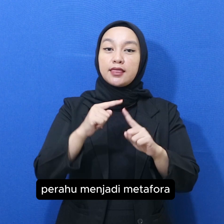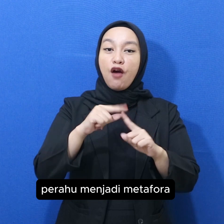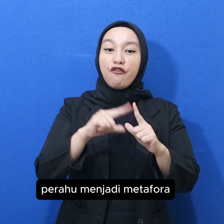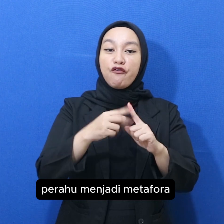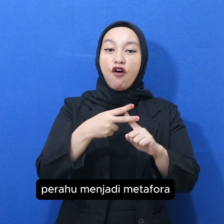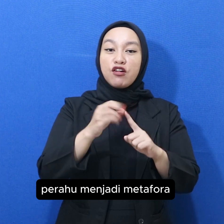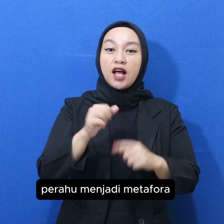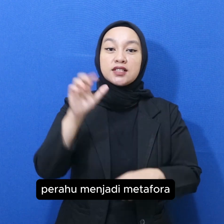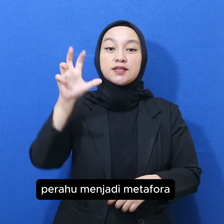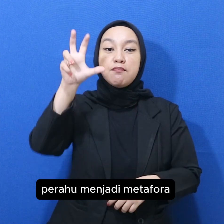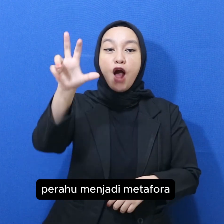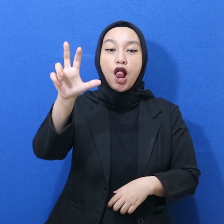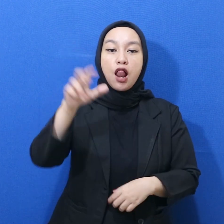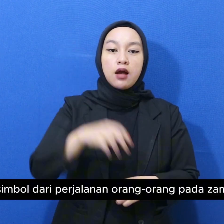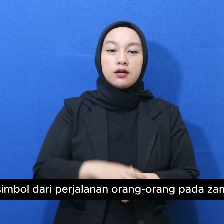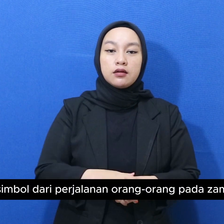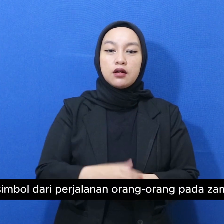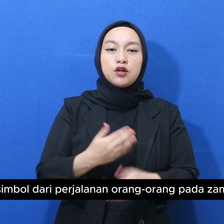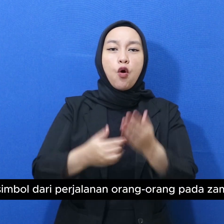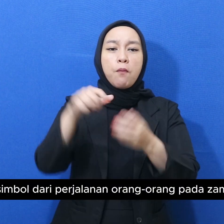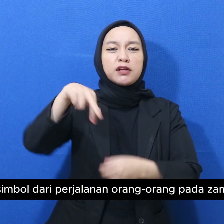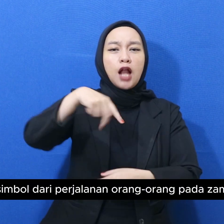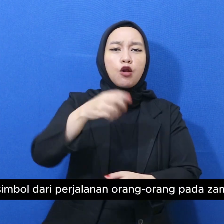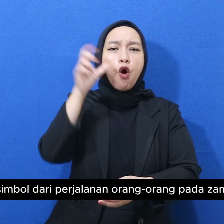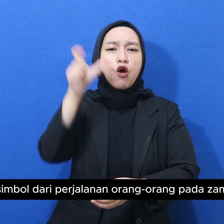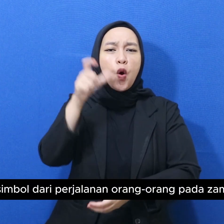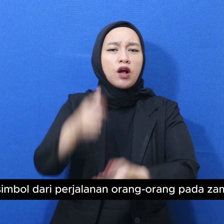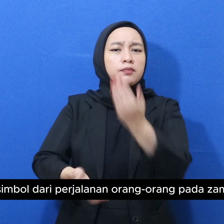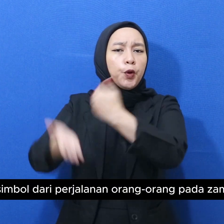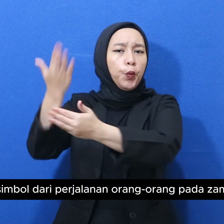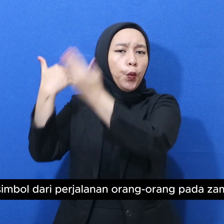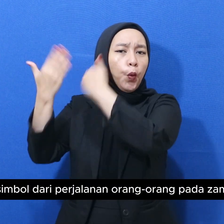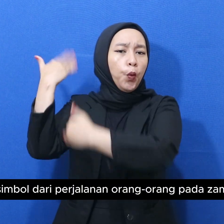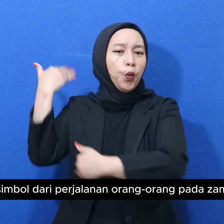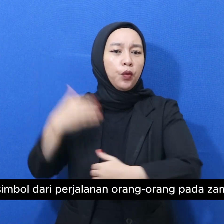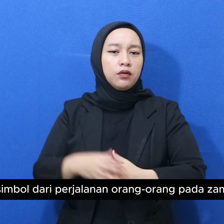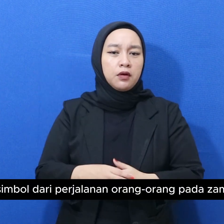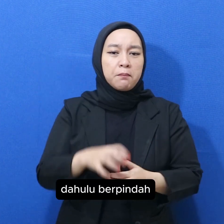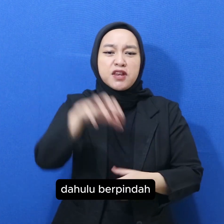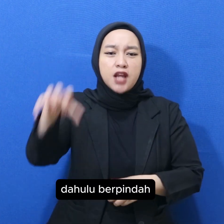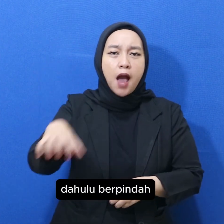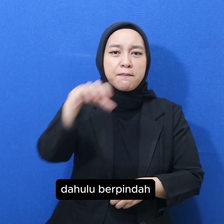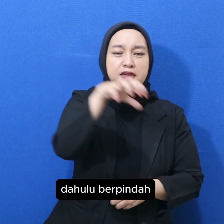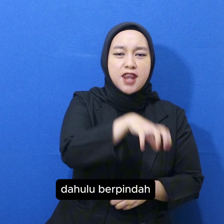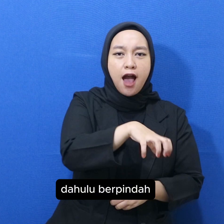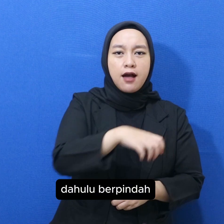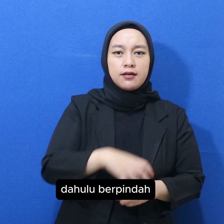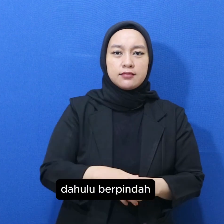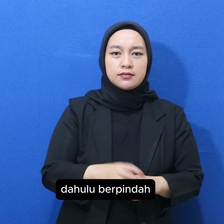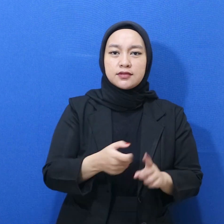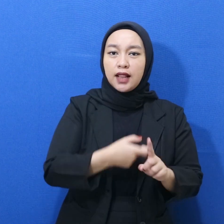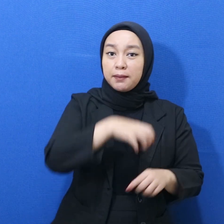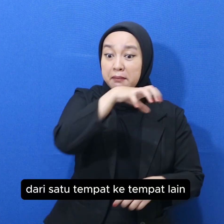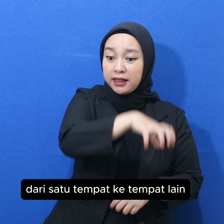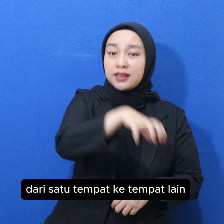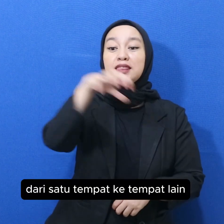metafora atau simbol dari perjalanan orang-orang pada zaman dahulu berpindah dari satu tempat ke tempat